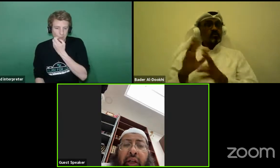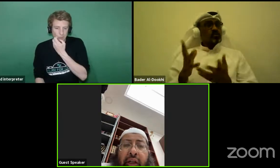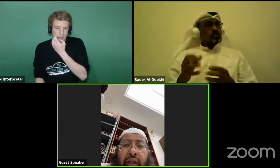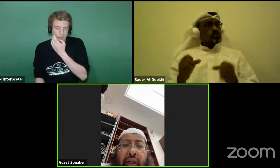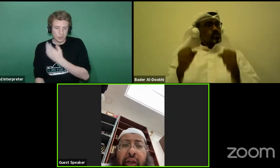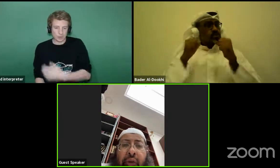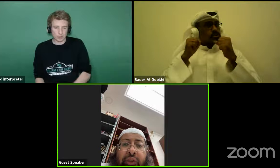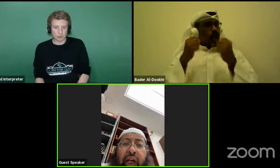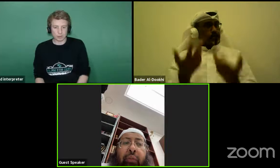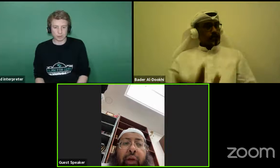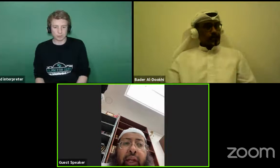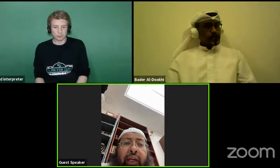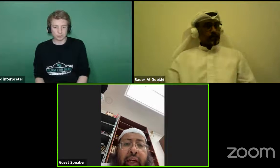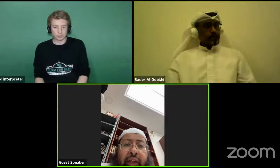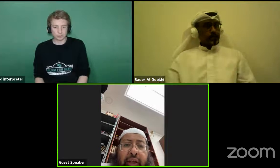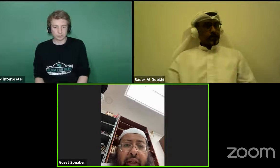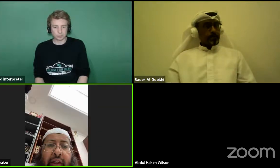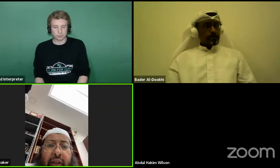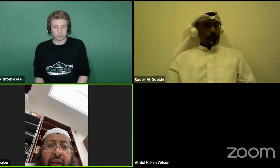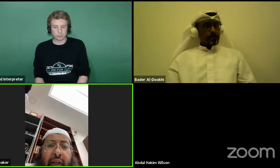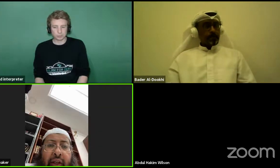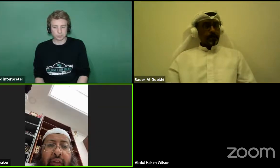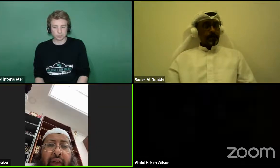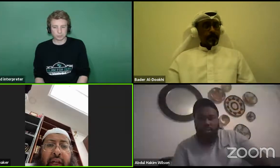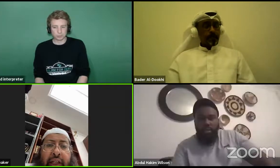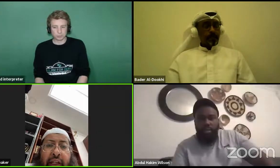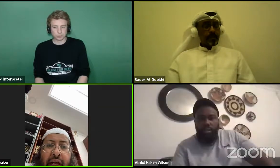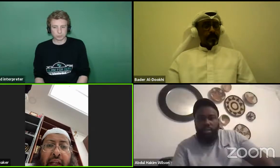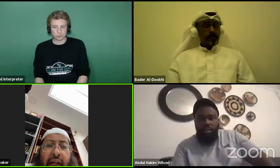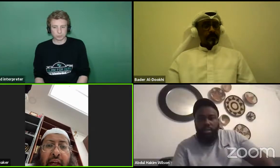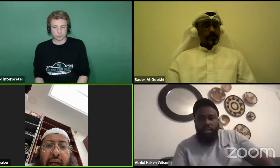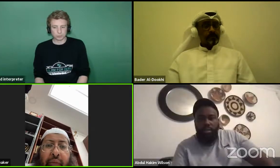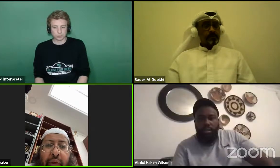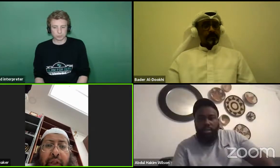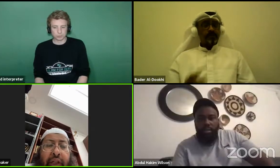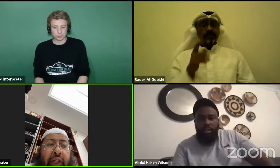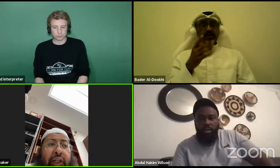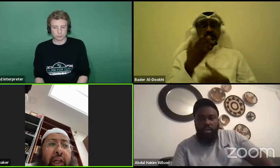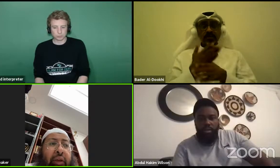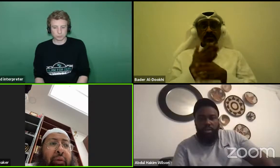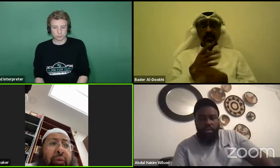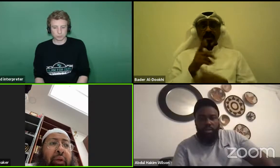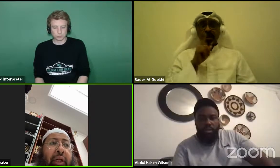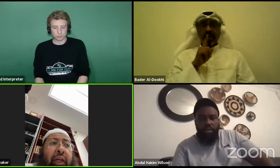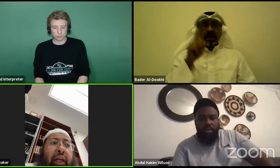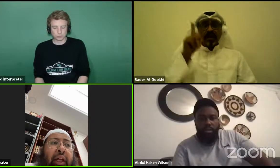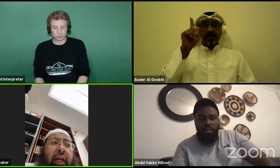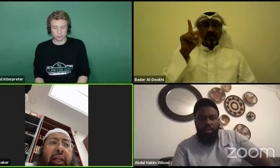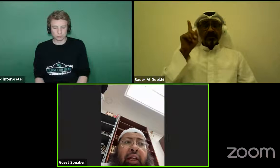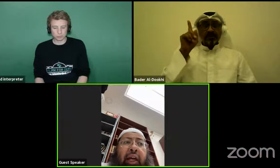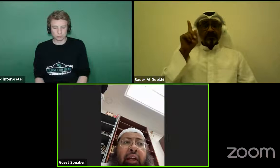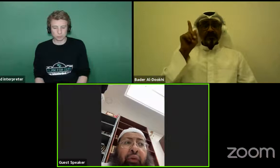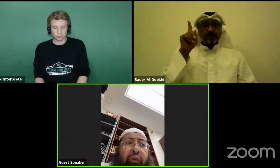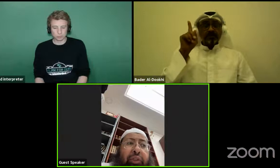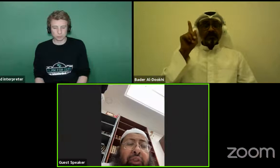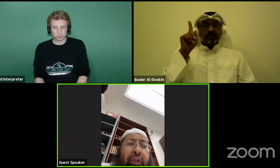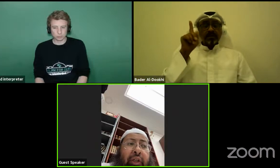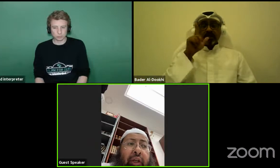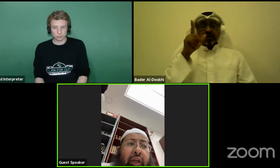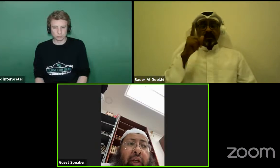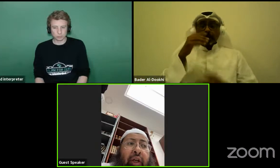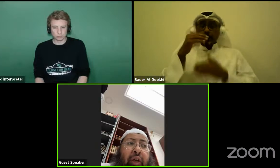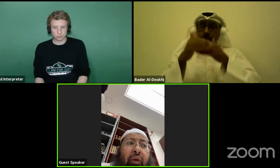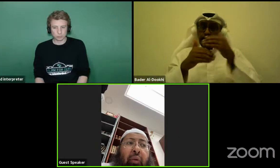شاق وصعب عليها. فلأجل هذا ربنا جل جلاله هيئ